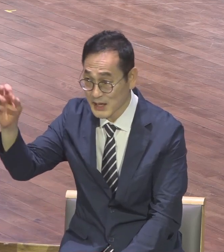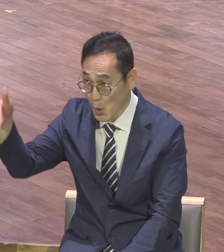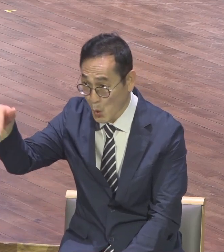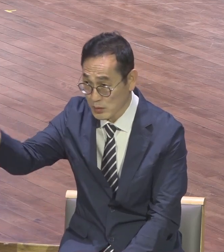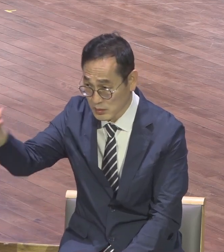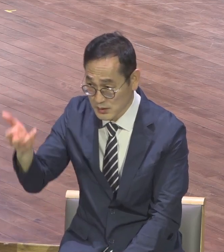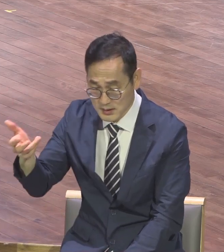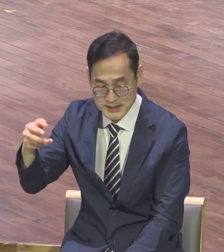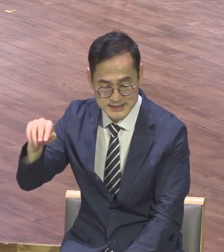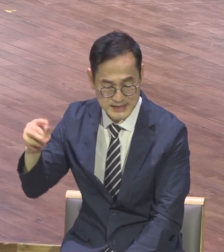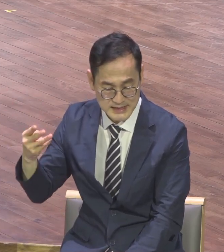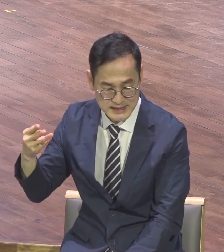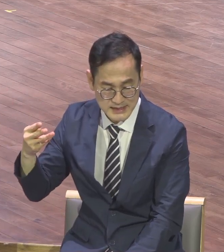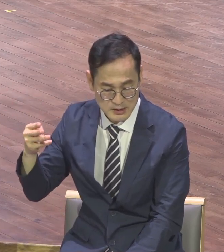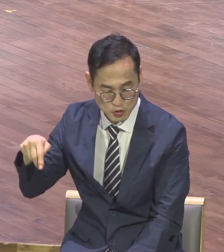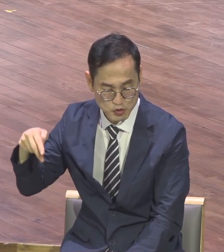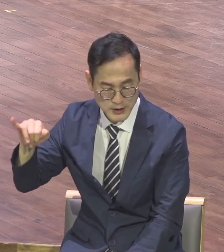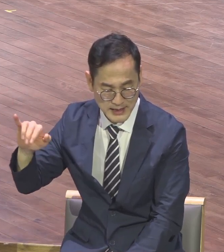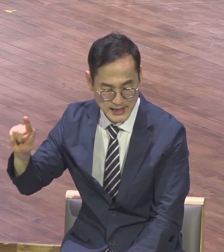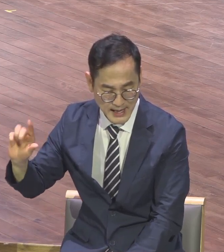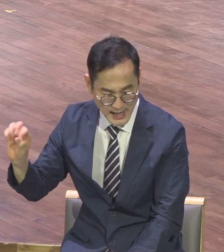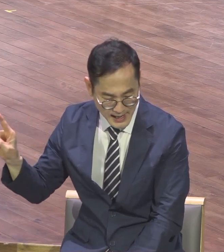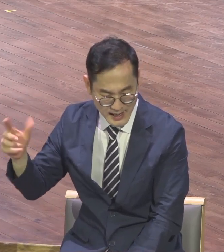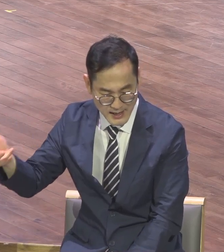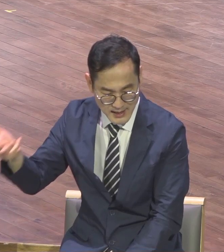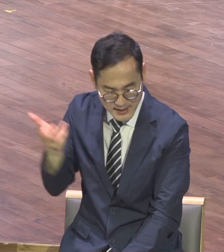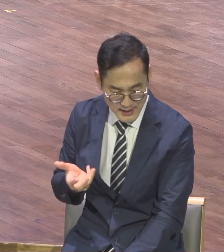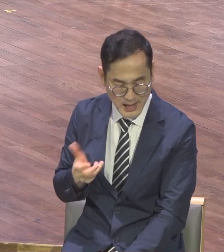바보 살만이 거쳐서 이제